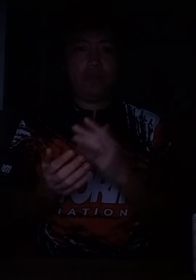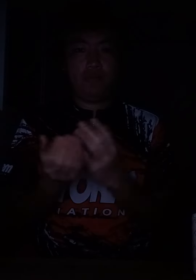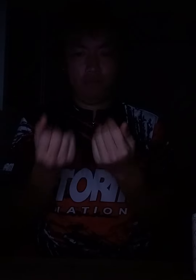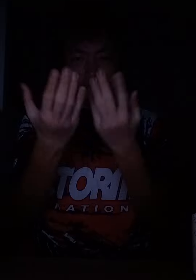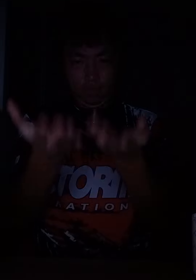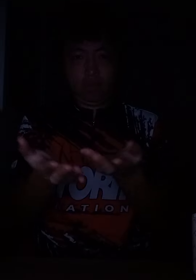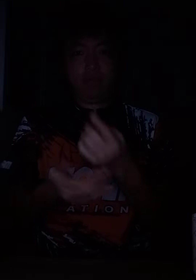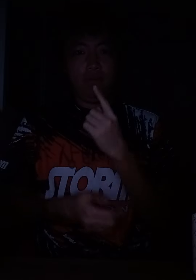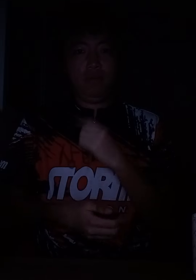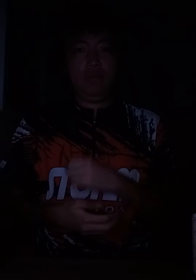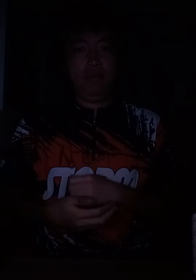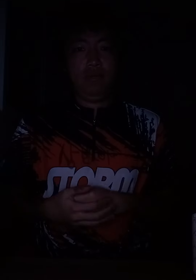기자입니다.